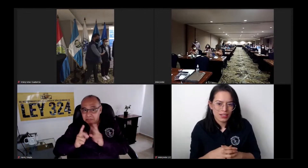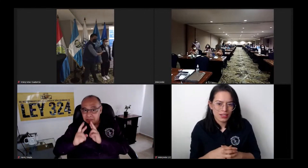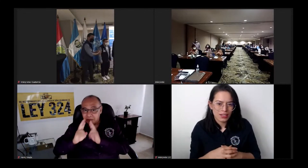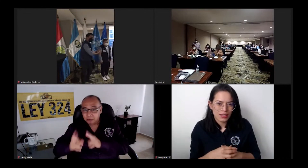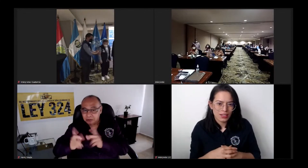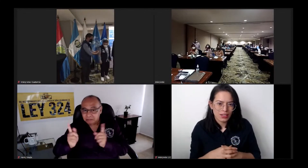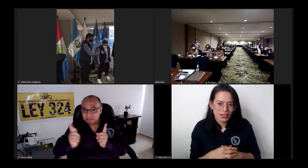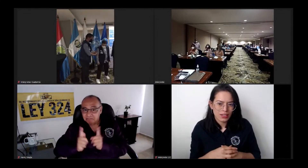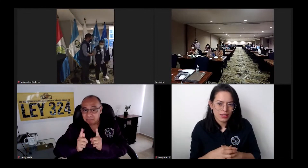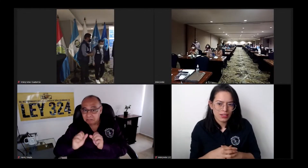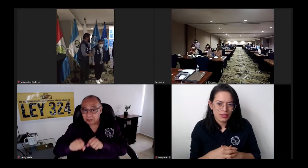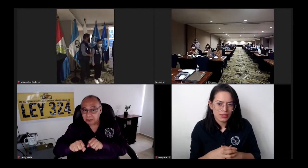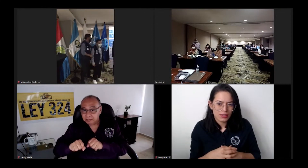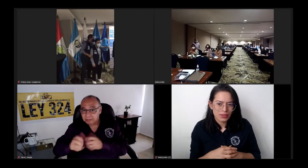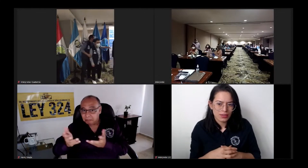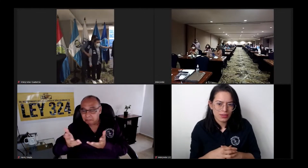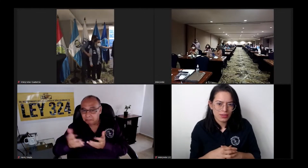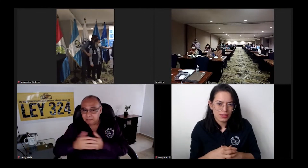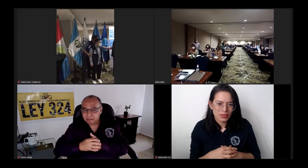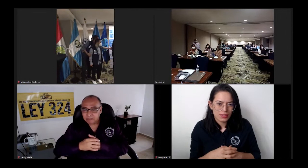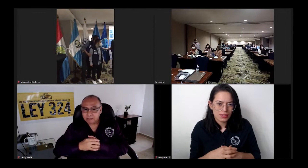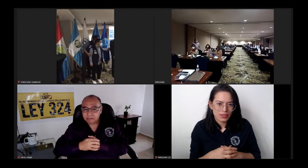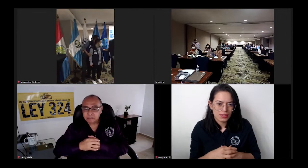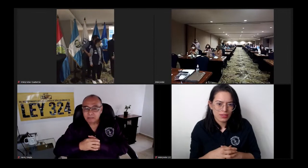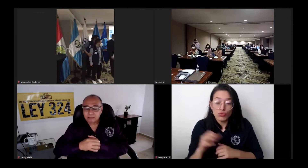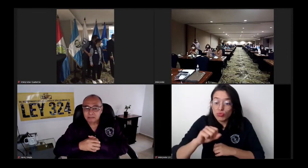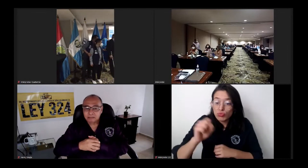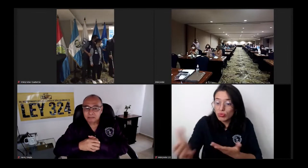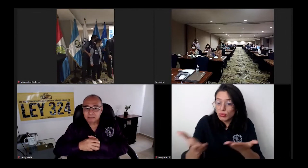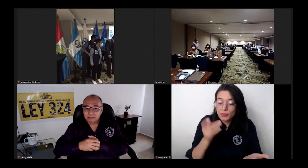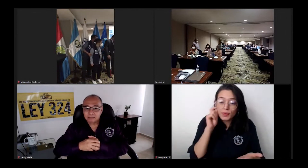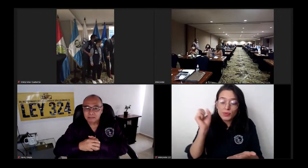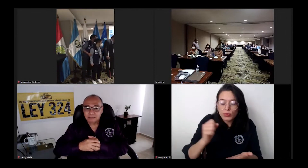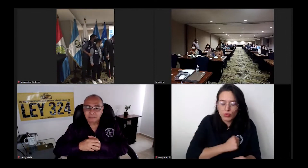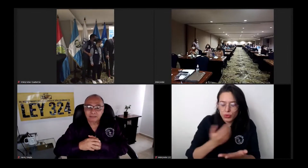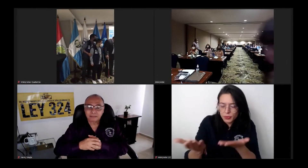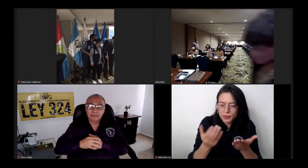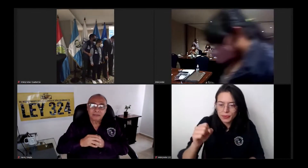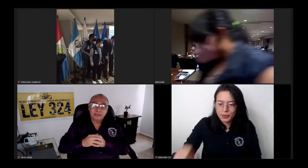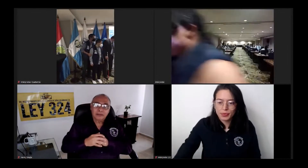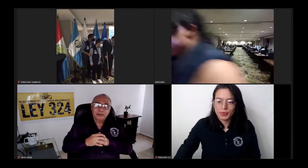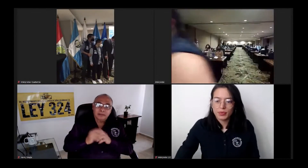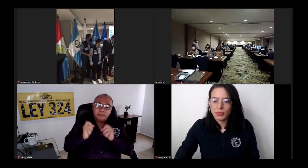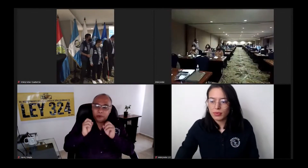Sigue. ¿Puedo avanzar? Dice don Henry Mejía. Sí, sí. Sigue, por favor.